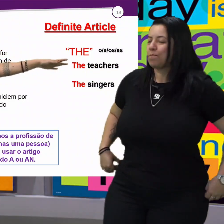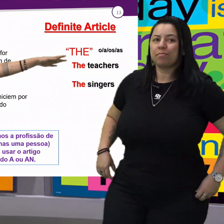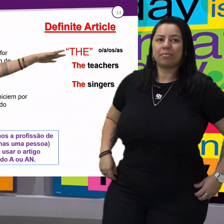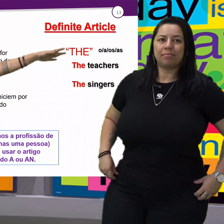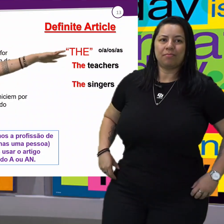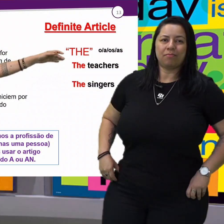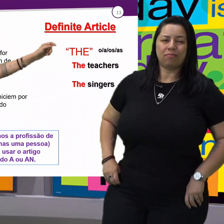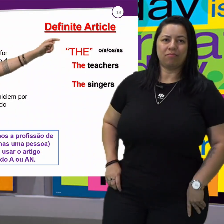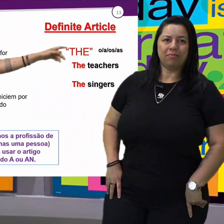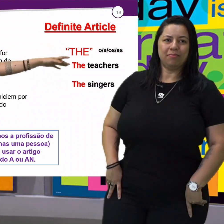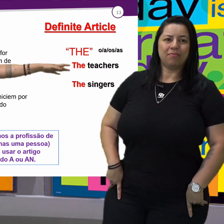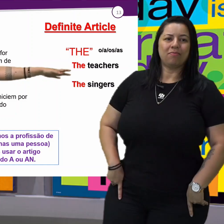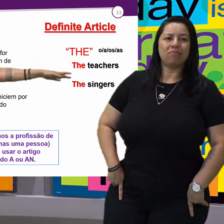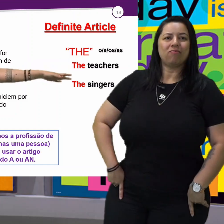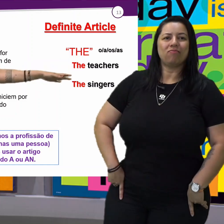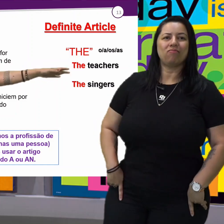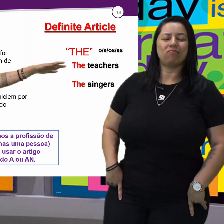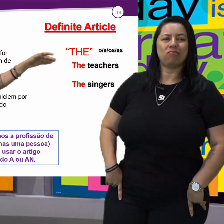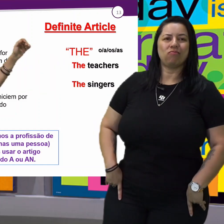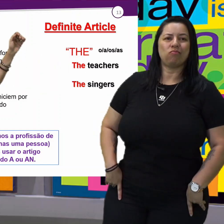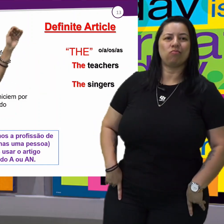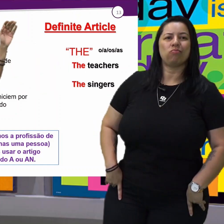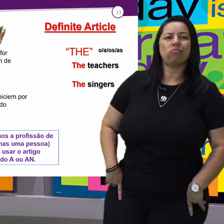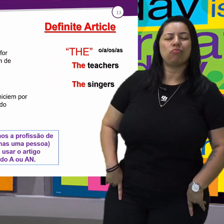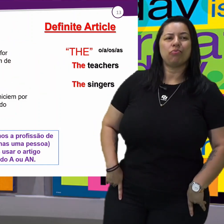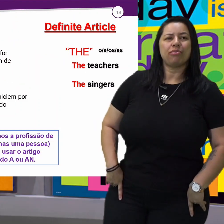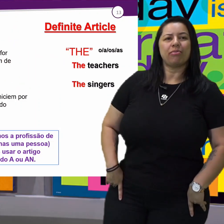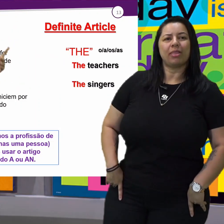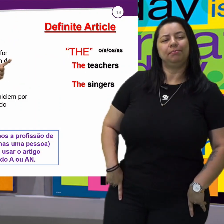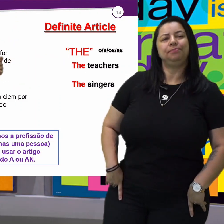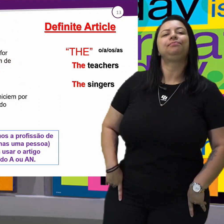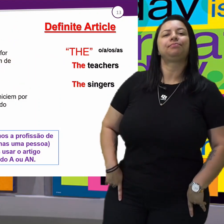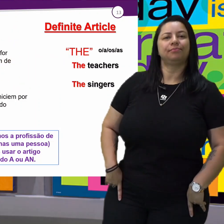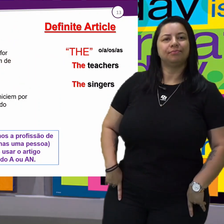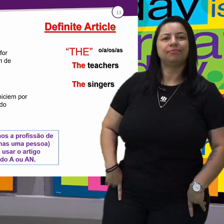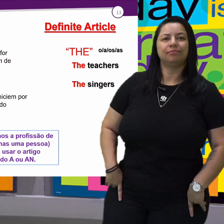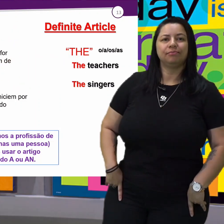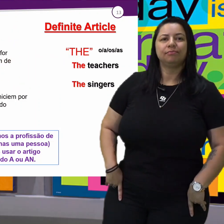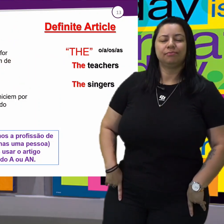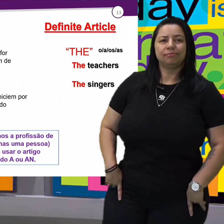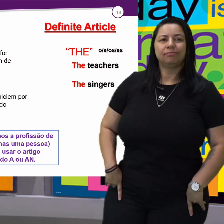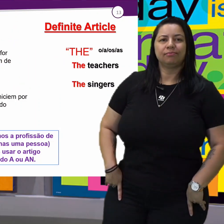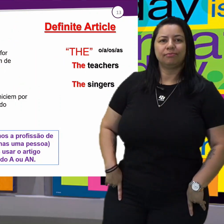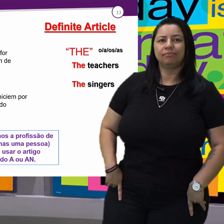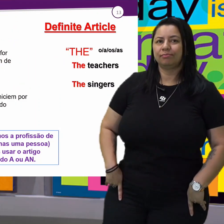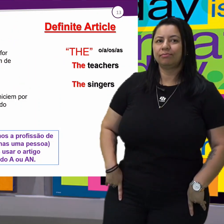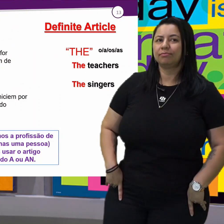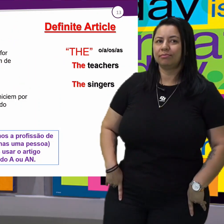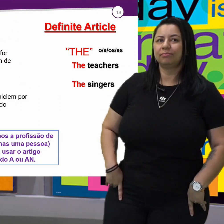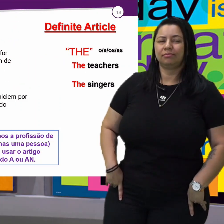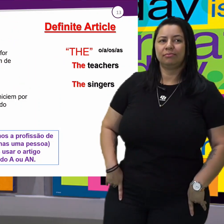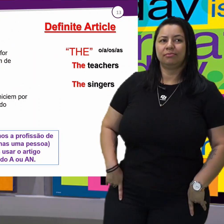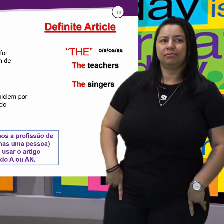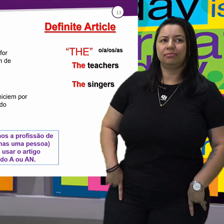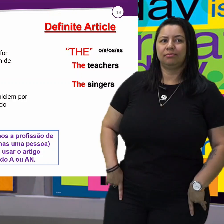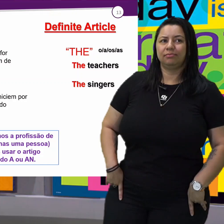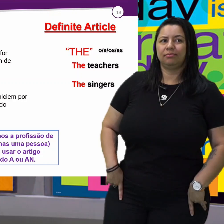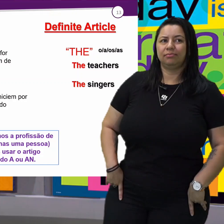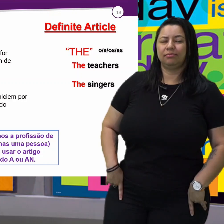os professores, as professoras, the singers, os cantores, as cantoras, você usa esse